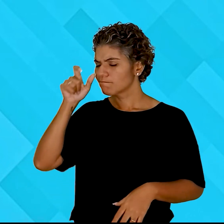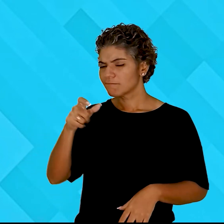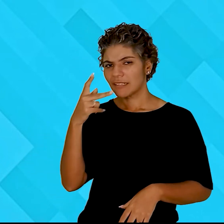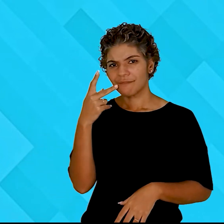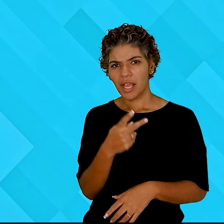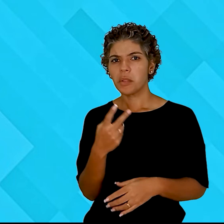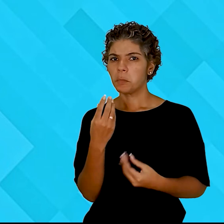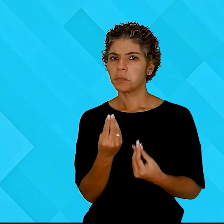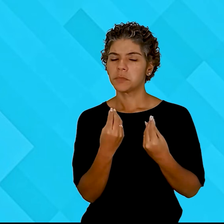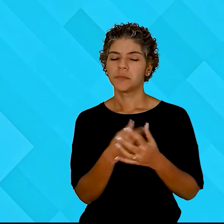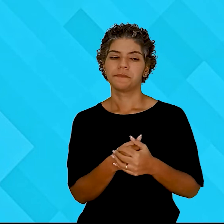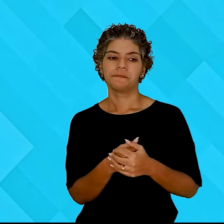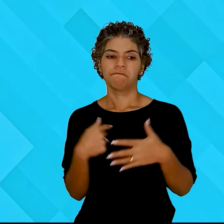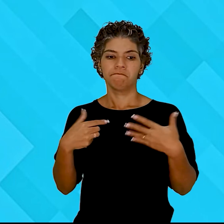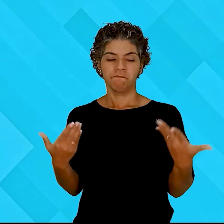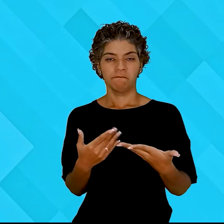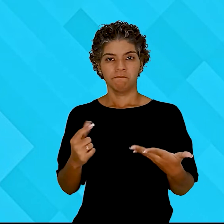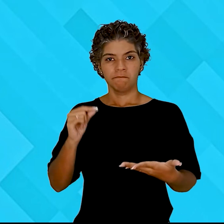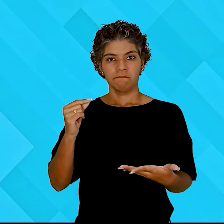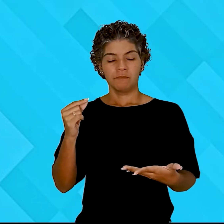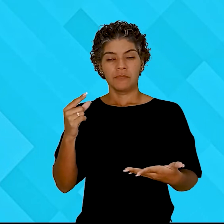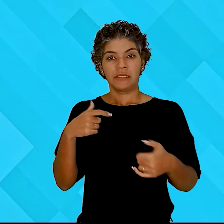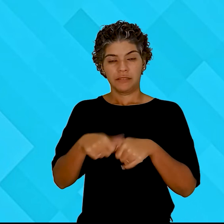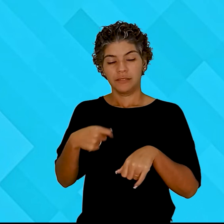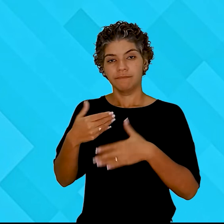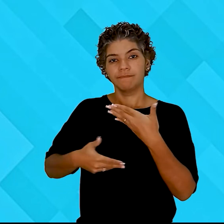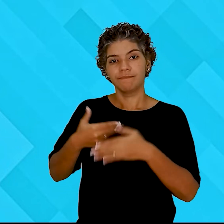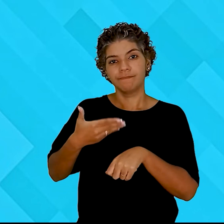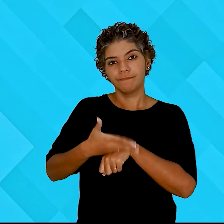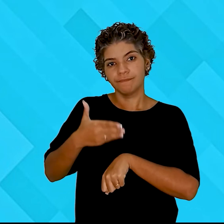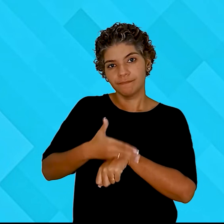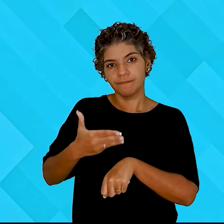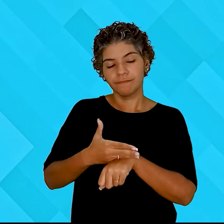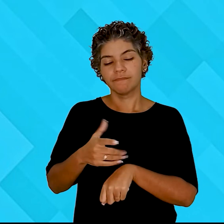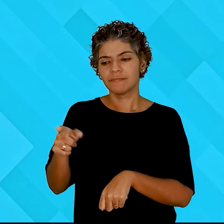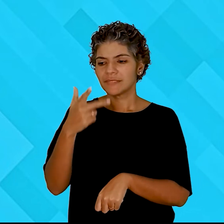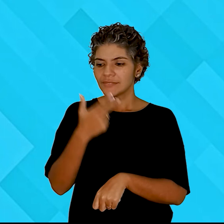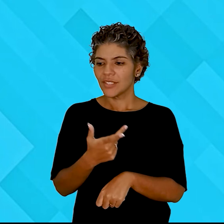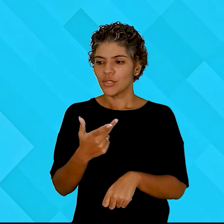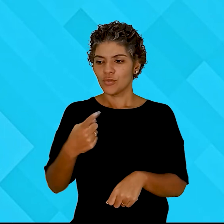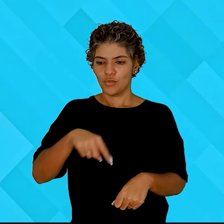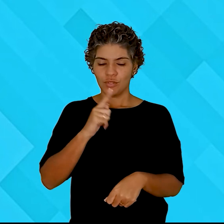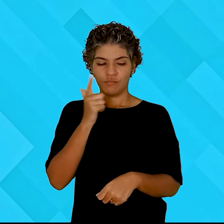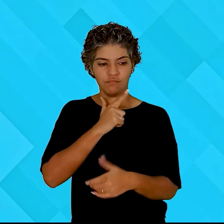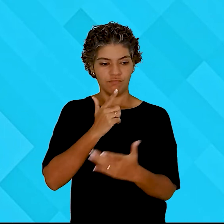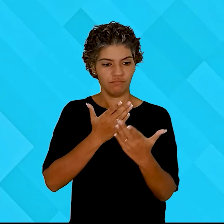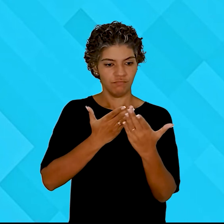passei por um processo de estágio e quando você inicia no mercado de trabalho, né, pelo estágio, você não tem tantas informações sobre os